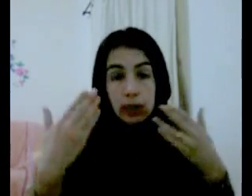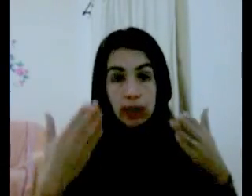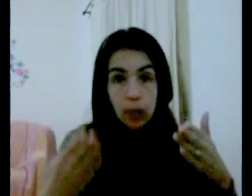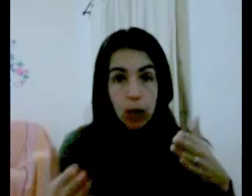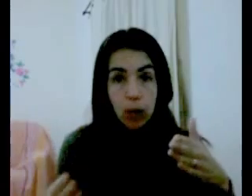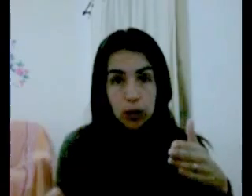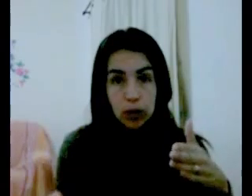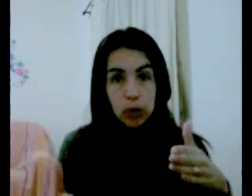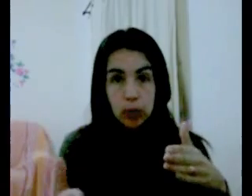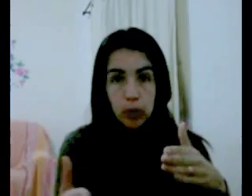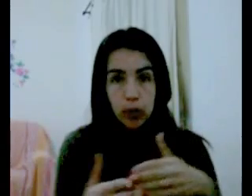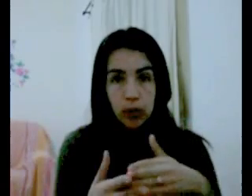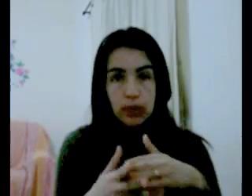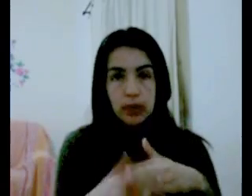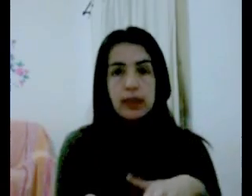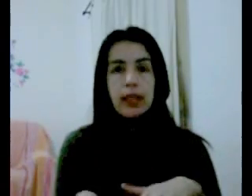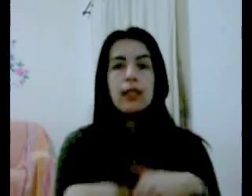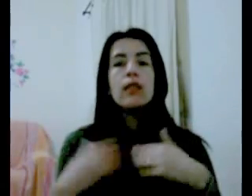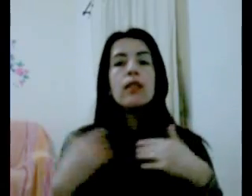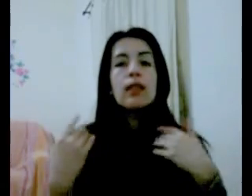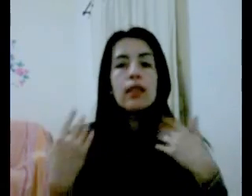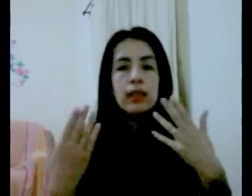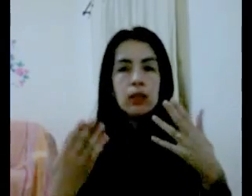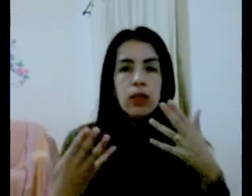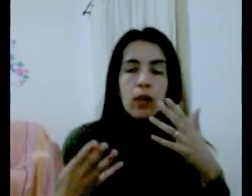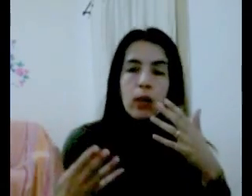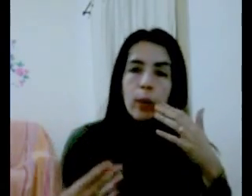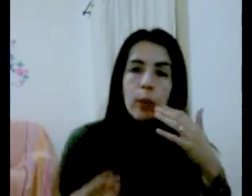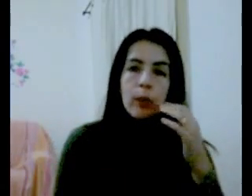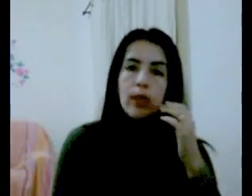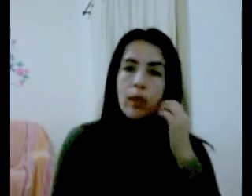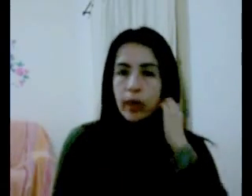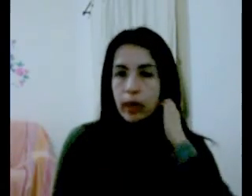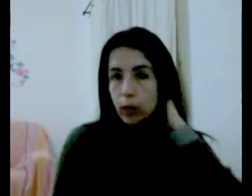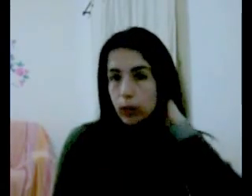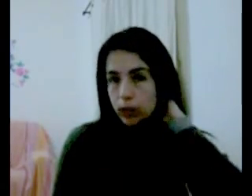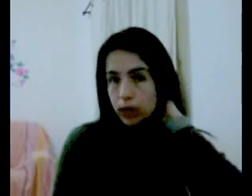se vocês sabem qual o tipo de mioma que vocês têm, né, já fala o nome para mim também, para